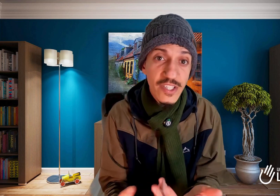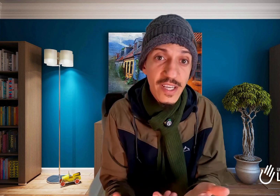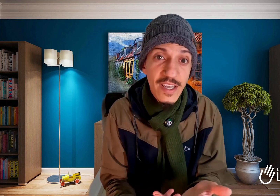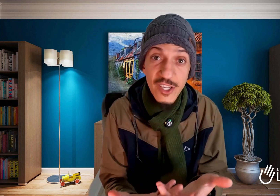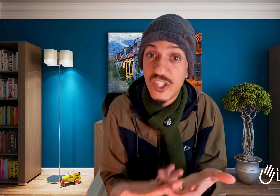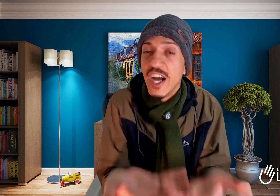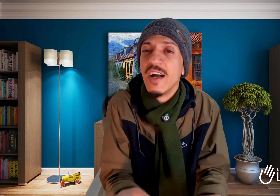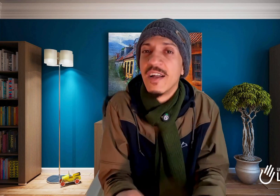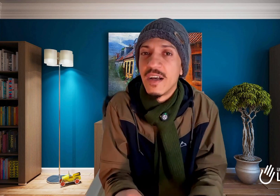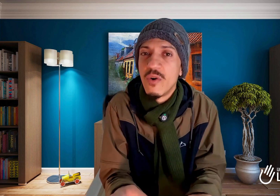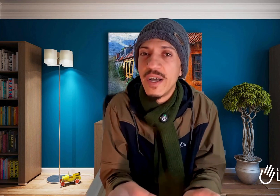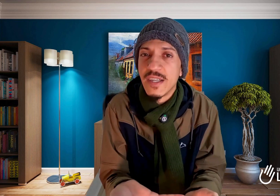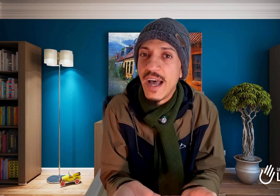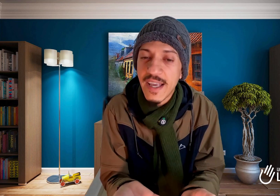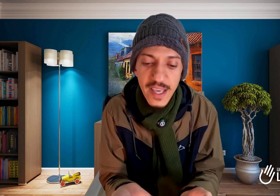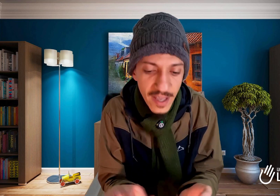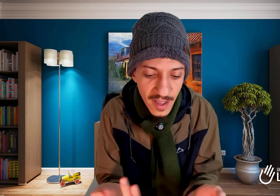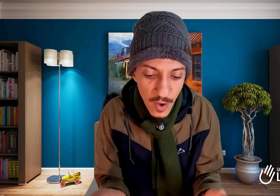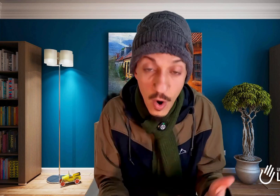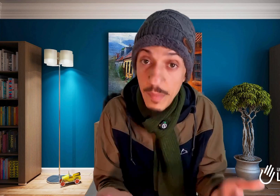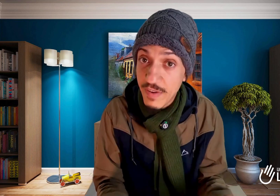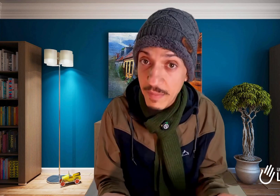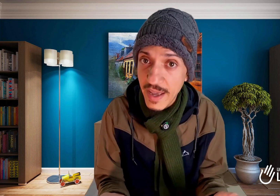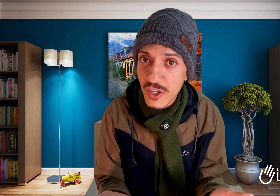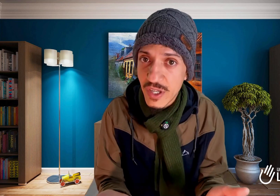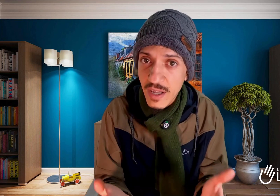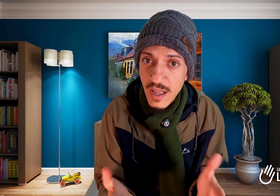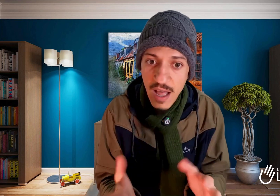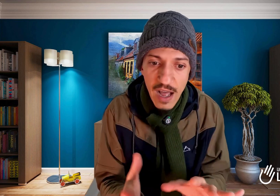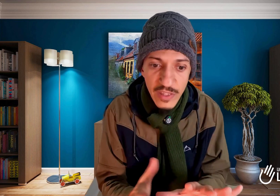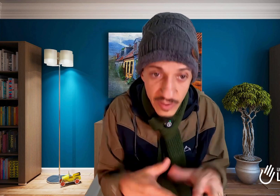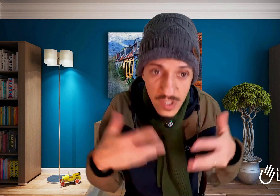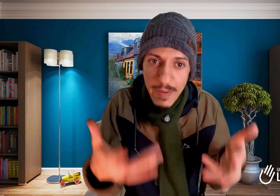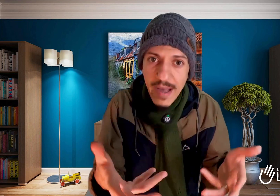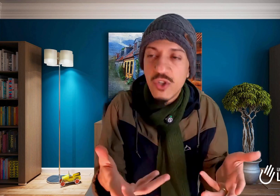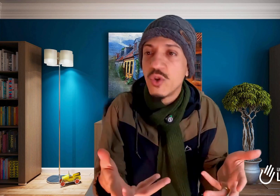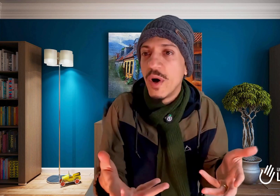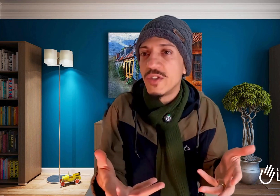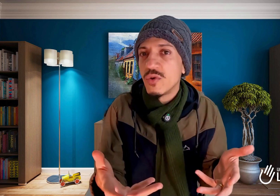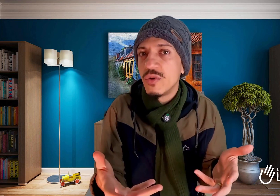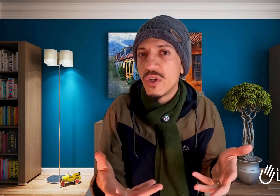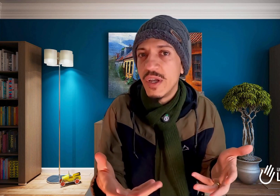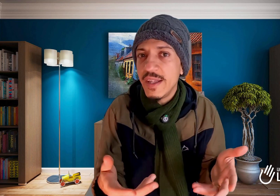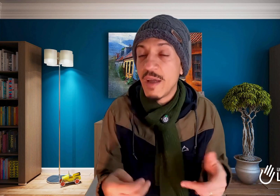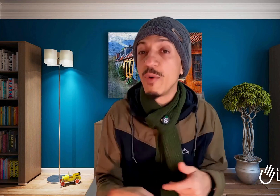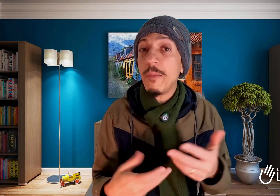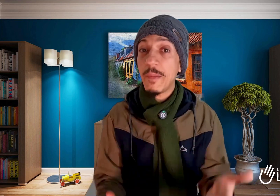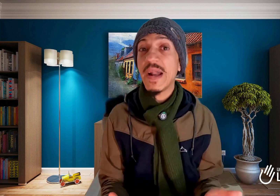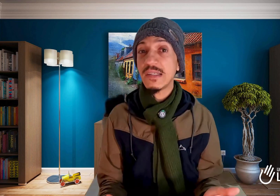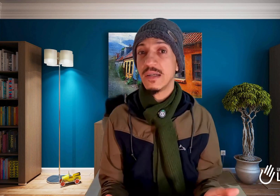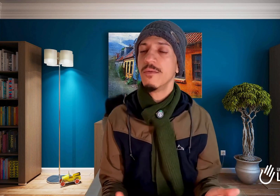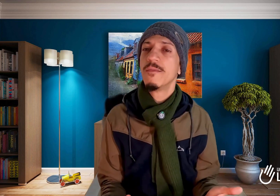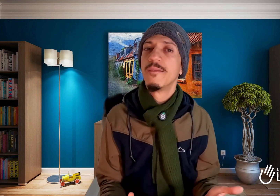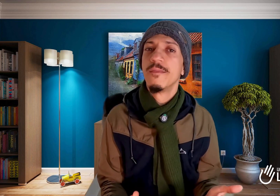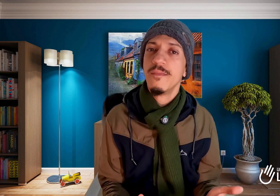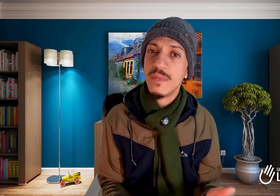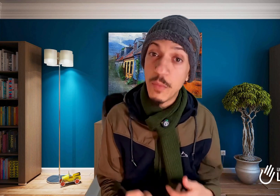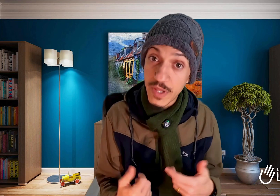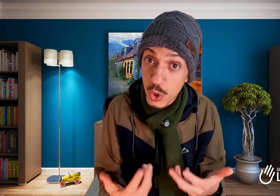grande tchan da coisa é que, obviamente, nos bastidores de tudo isso aí tem muita preparação, tem muita